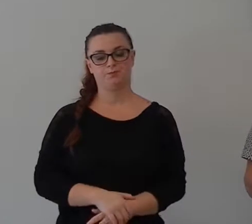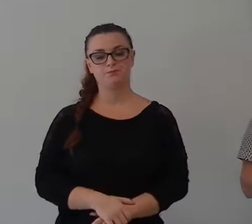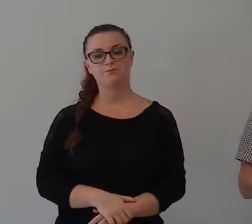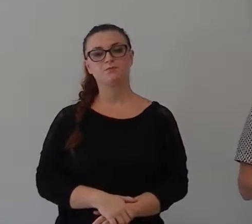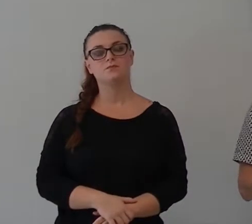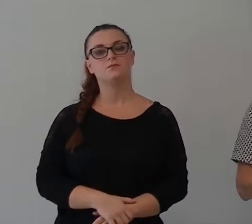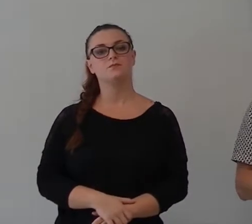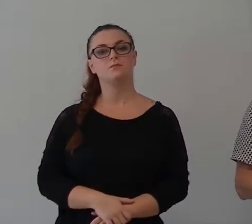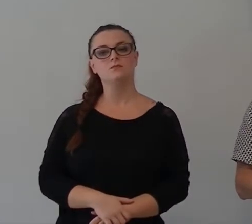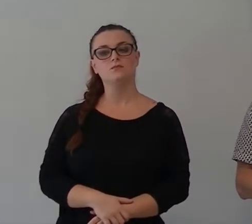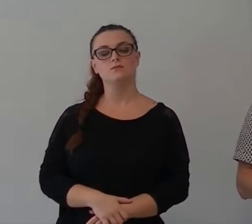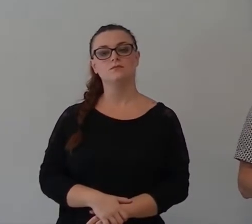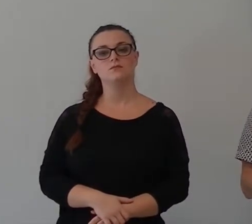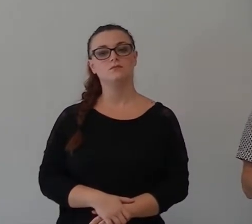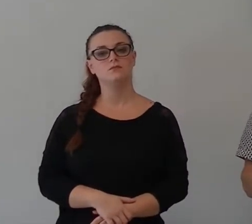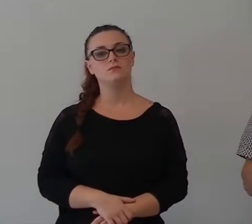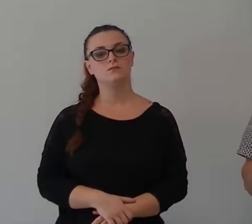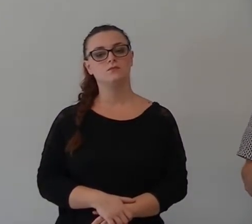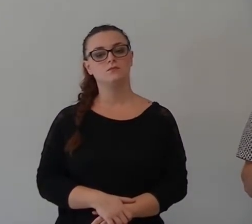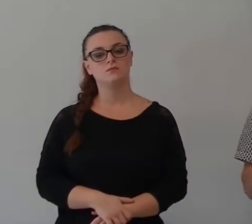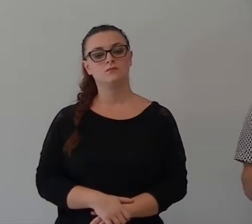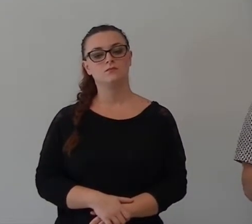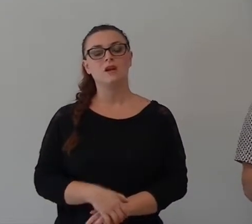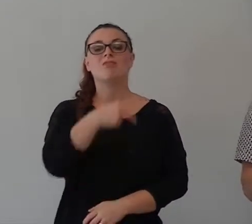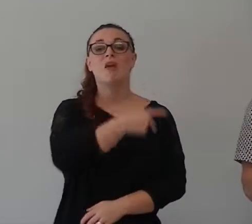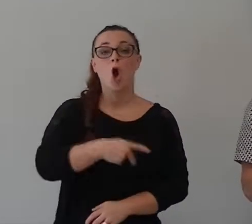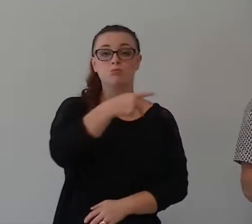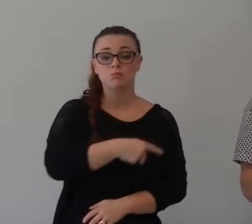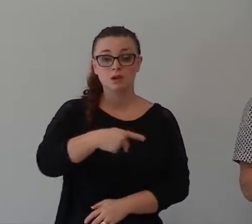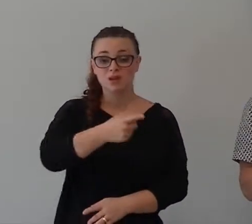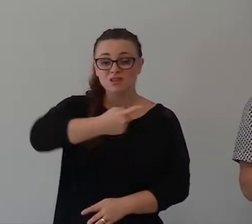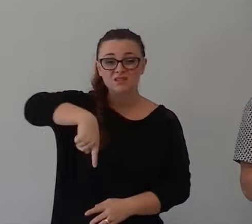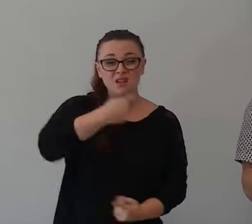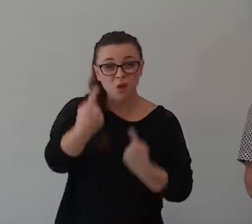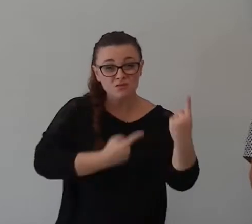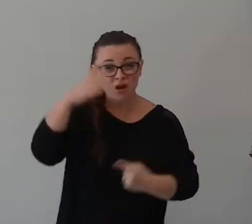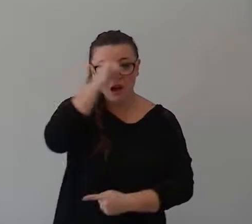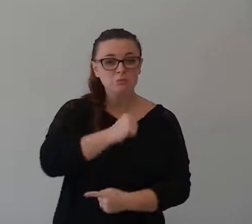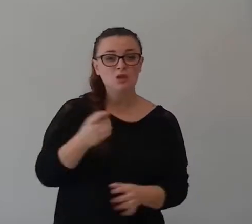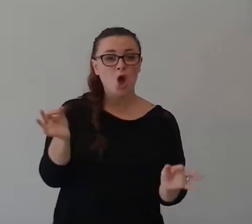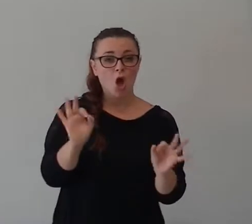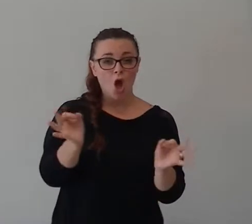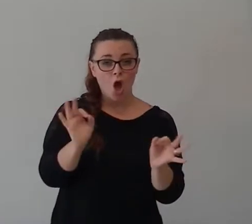vediamo che Ruth, che Naomi non ha ancora capito quello che succederà, perché gli dice soltanto: vabbè,